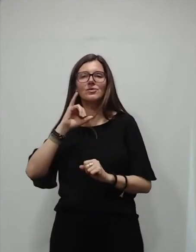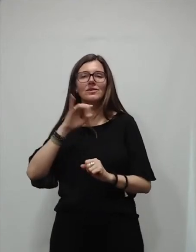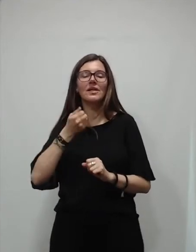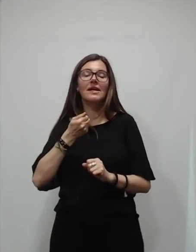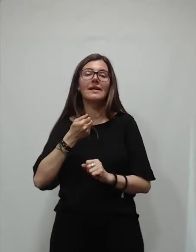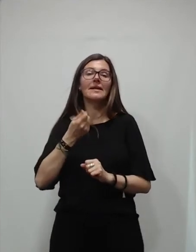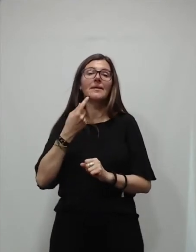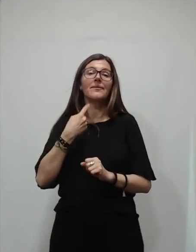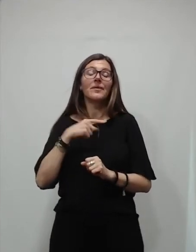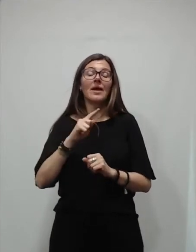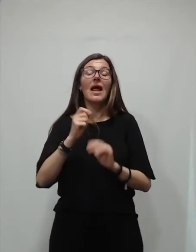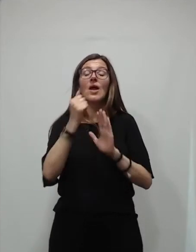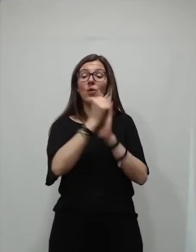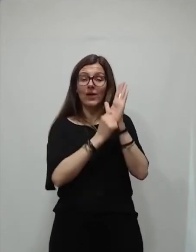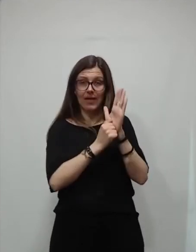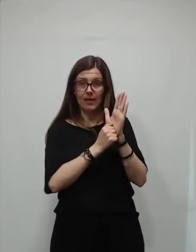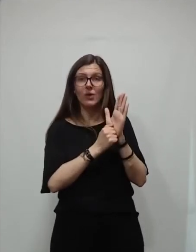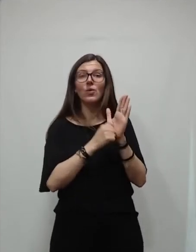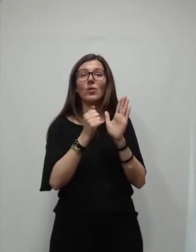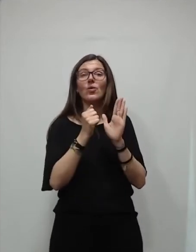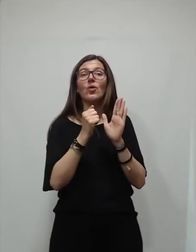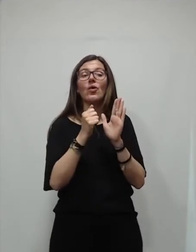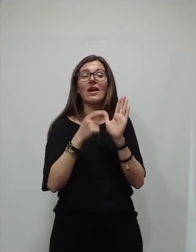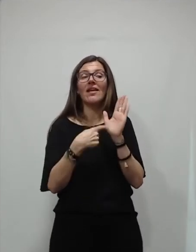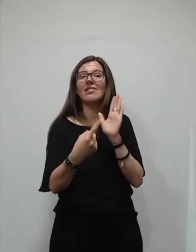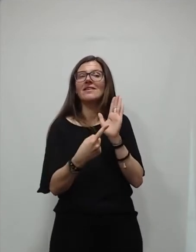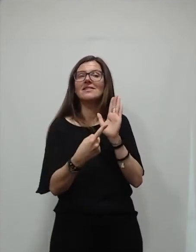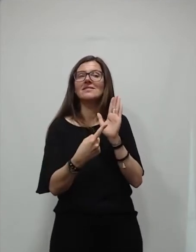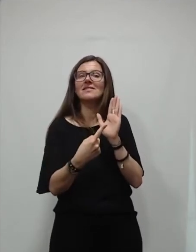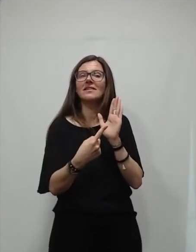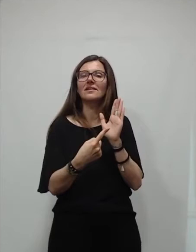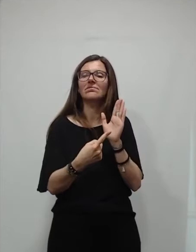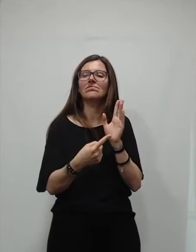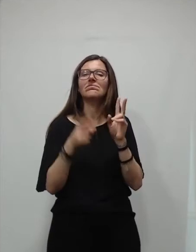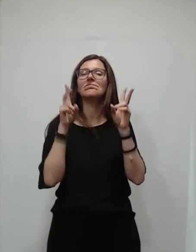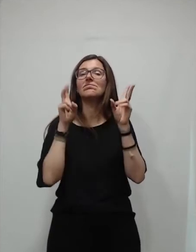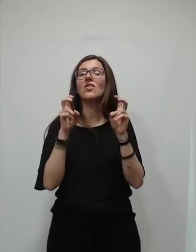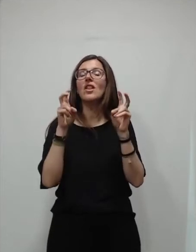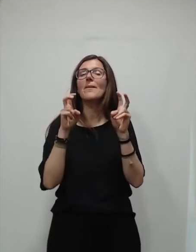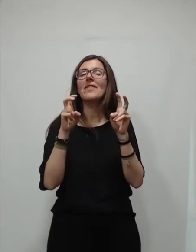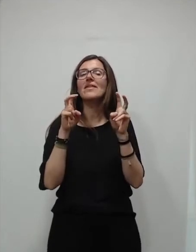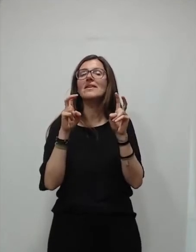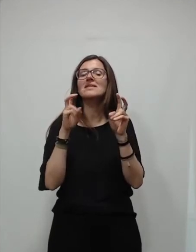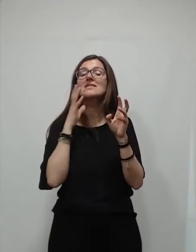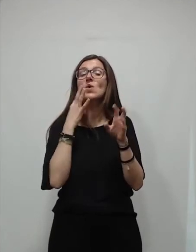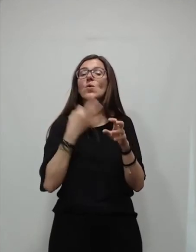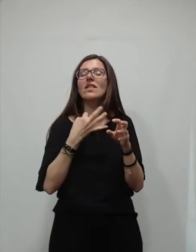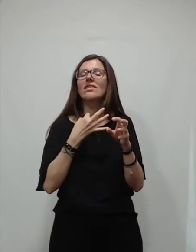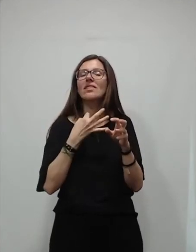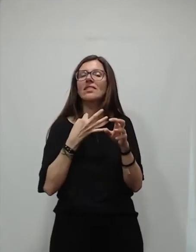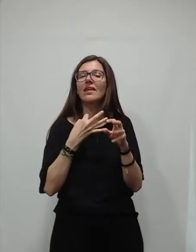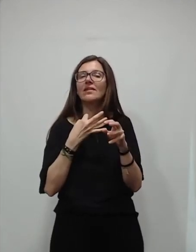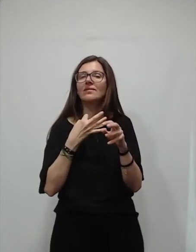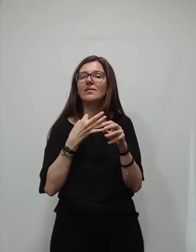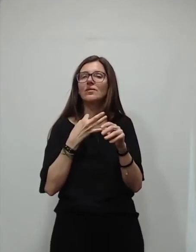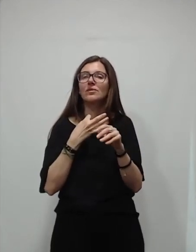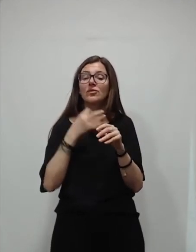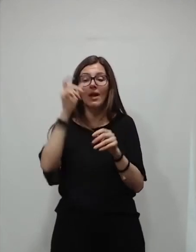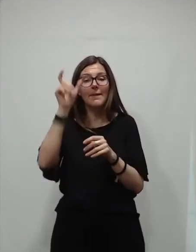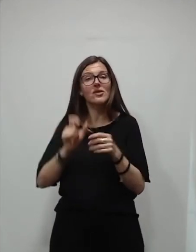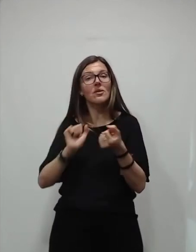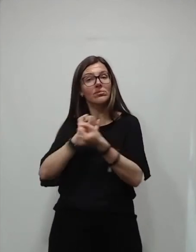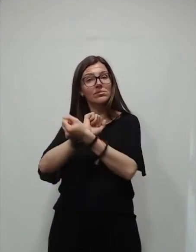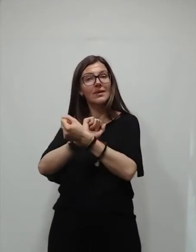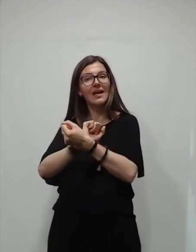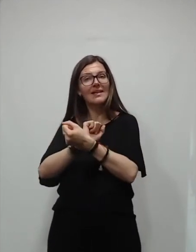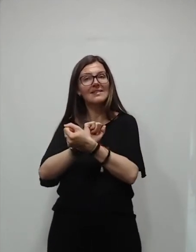artículo 94 del Código Penal dispone que las medidas de seguridad, a diferencia de las penas, no tienen un